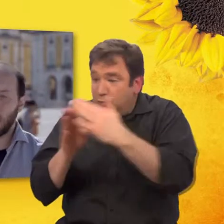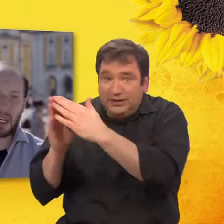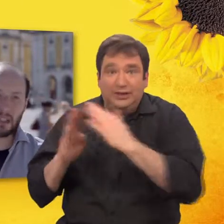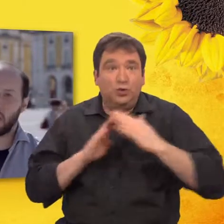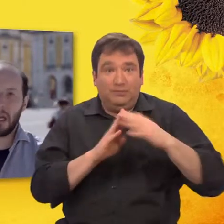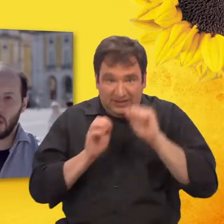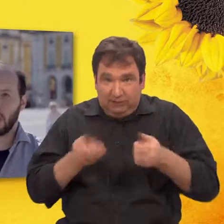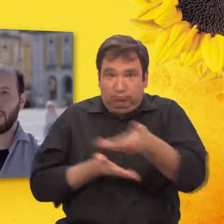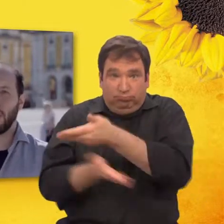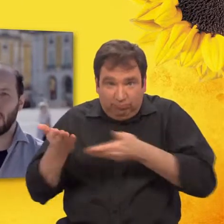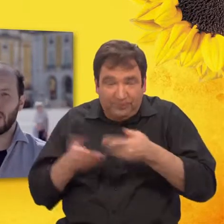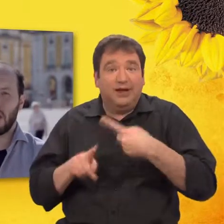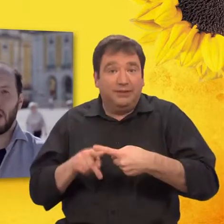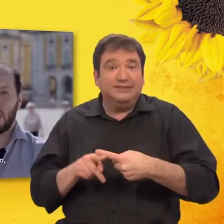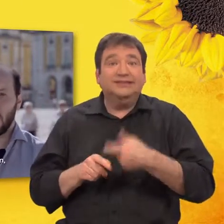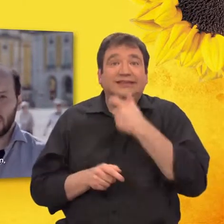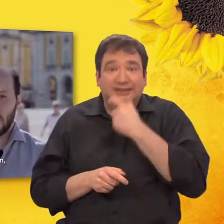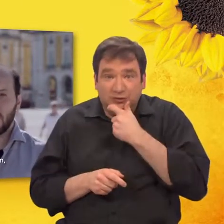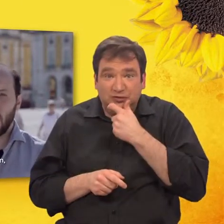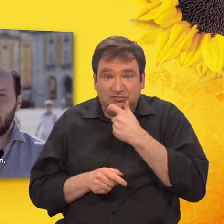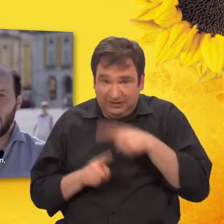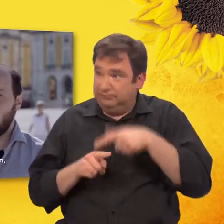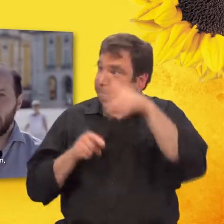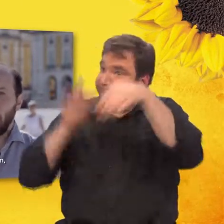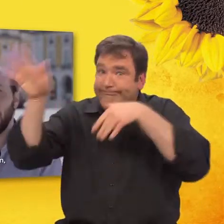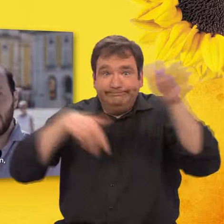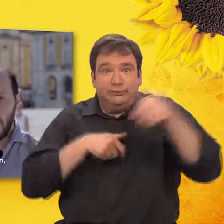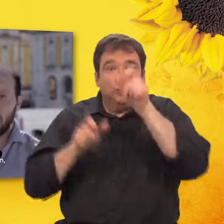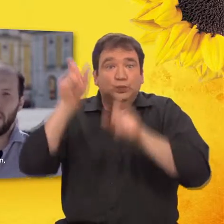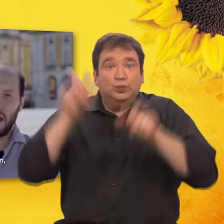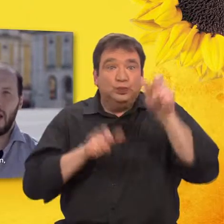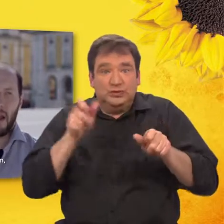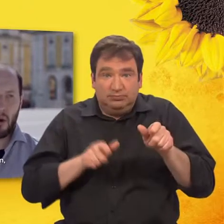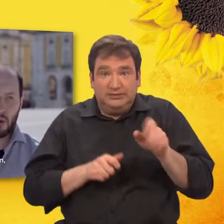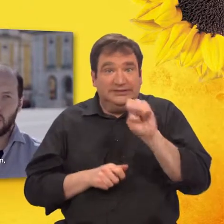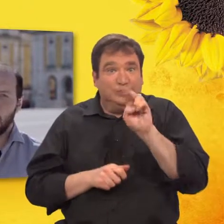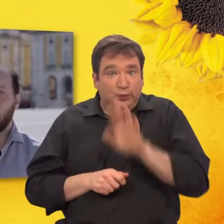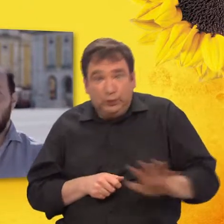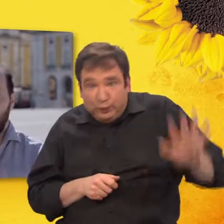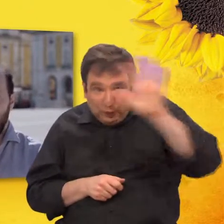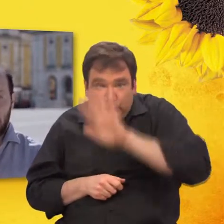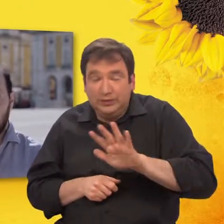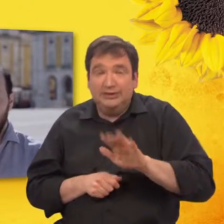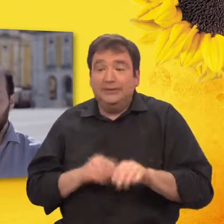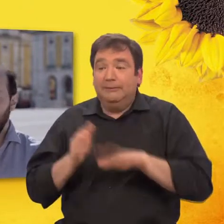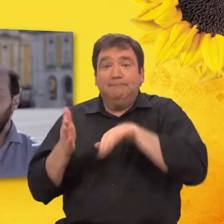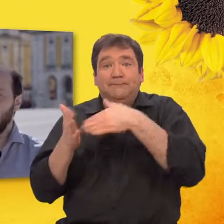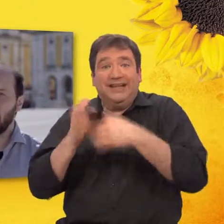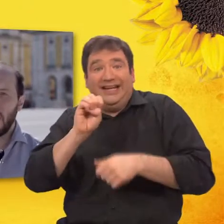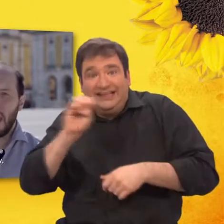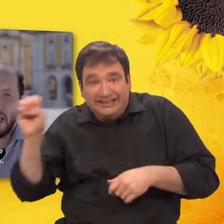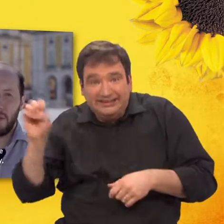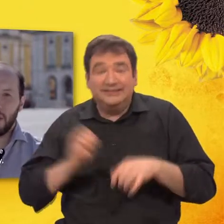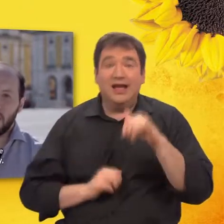em língua inglesa também e noutras que permitam trazer estudantes de toda a União Europeia e, por que não, também alguns estudantes do Médio Oriente, da Primavera